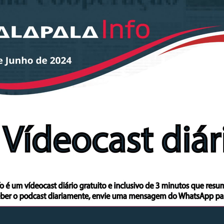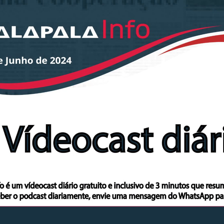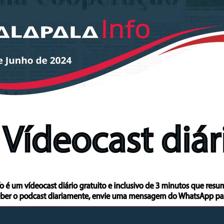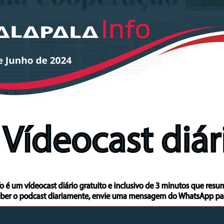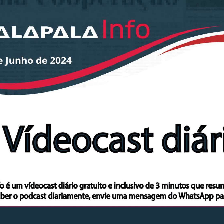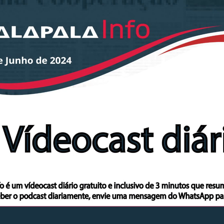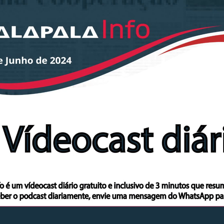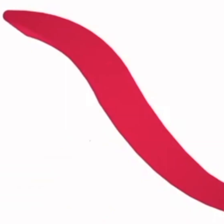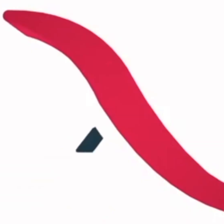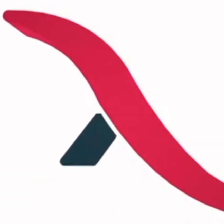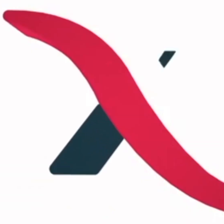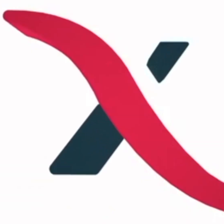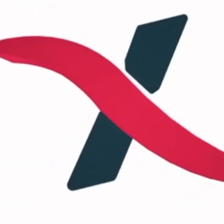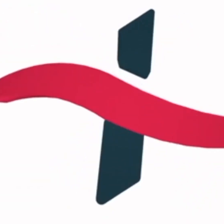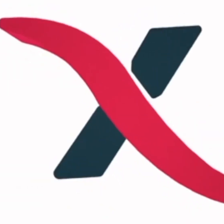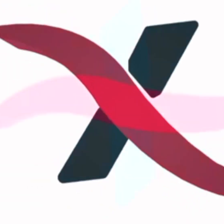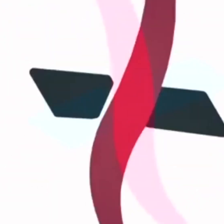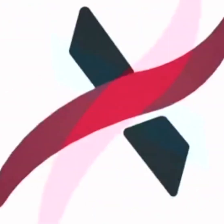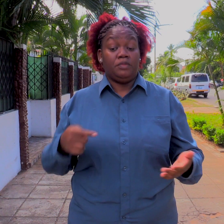Xipalapala Info, edição 10 de junho.